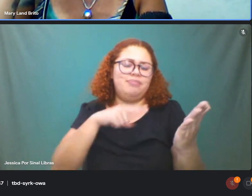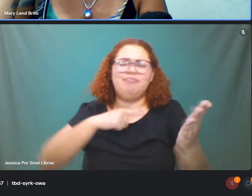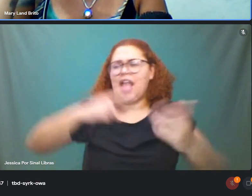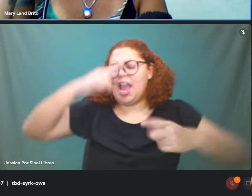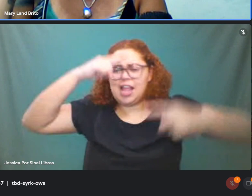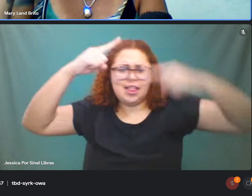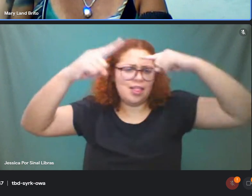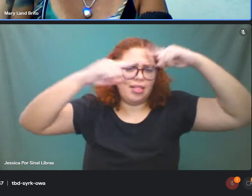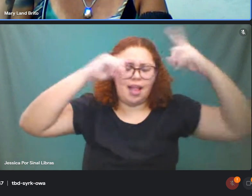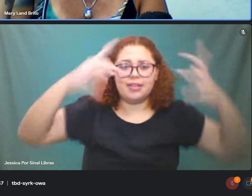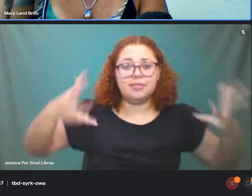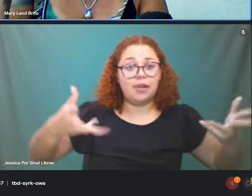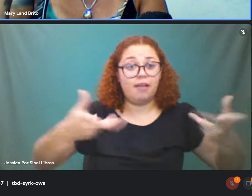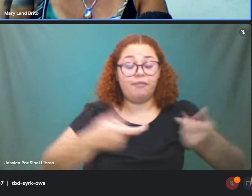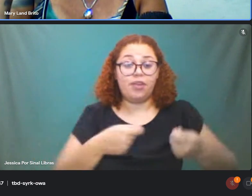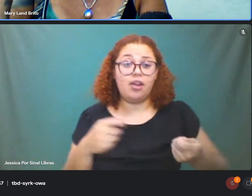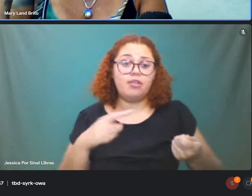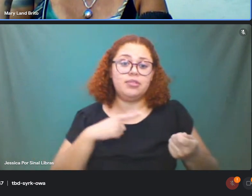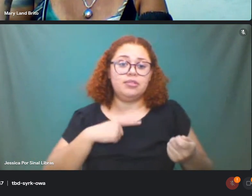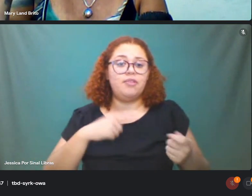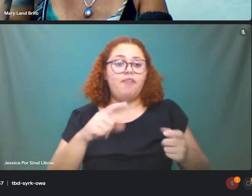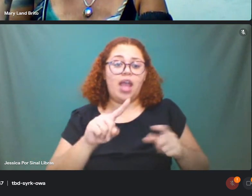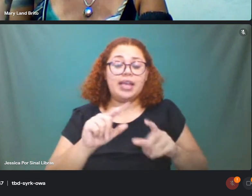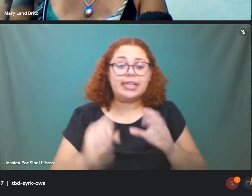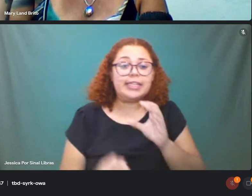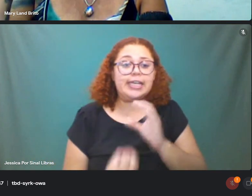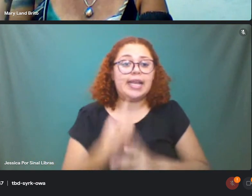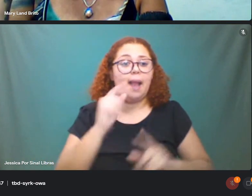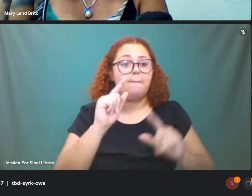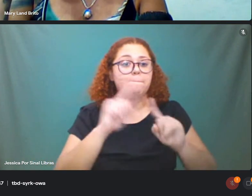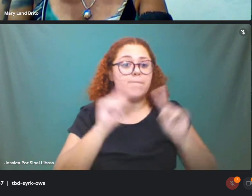projeto, certo? Vai ter que escrever um projeto.